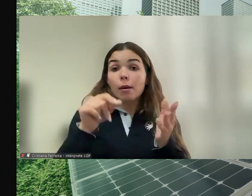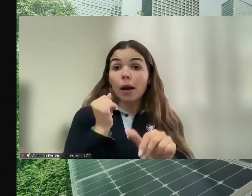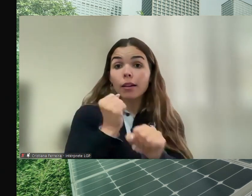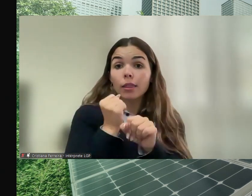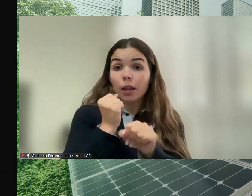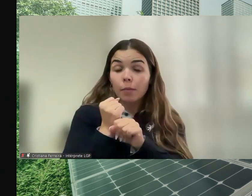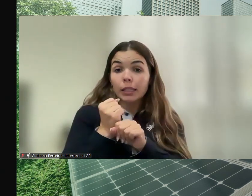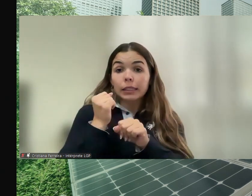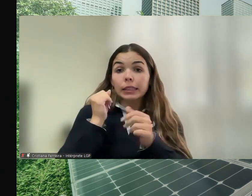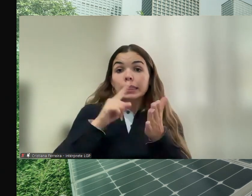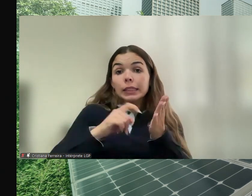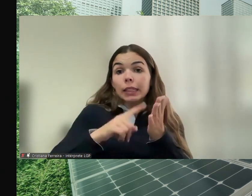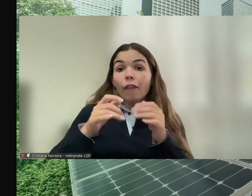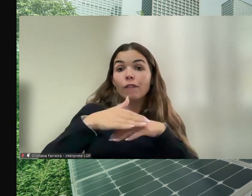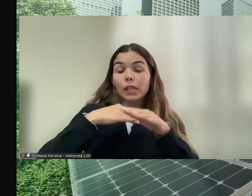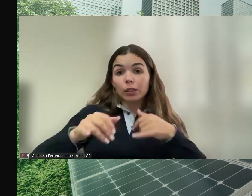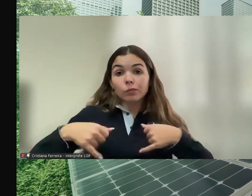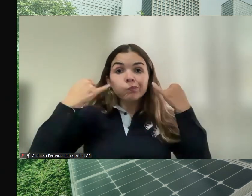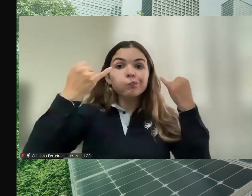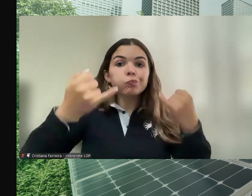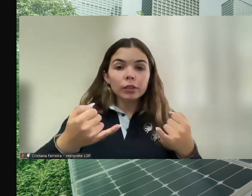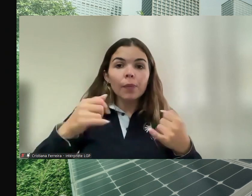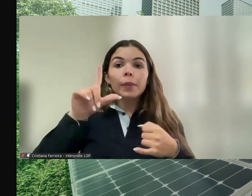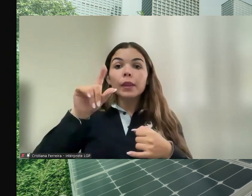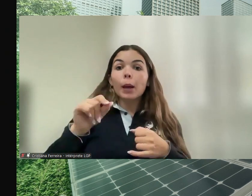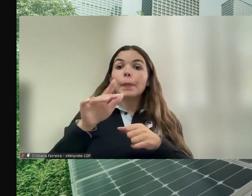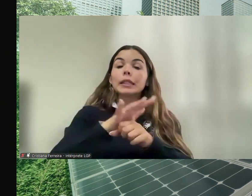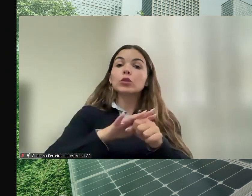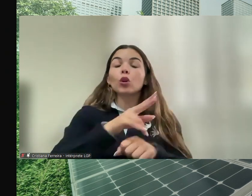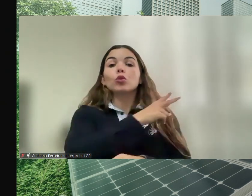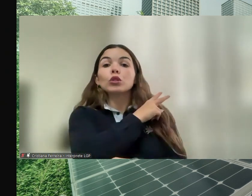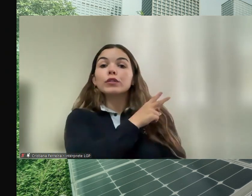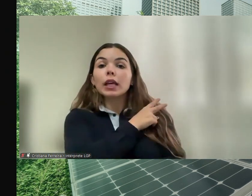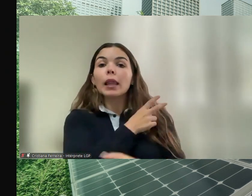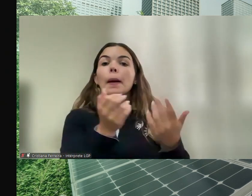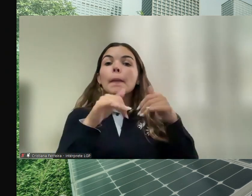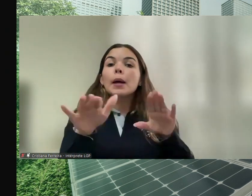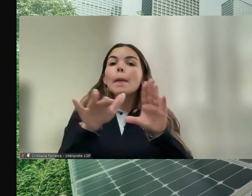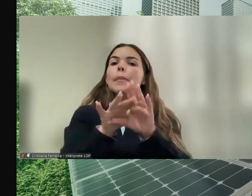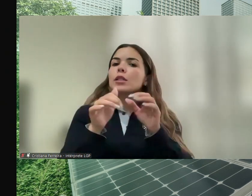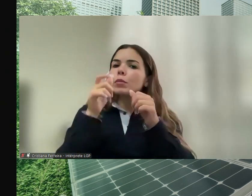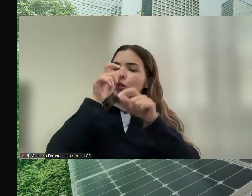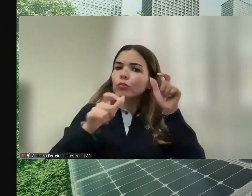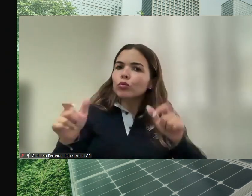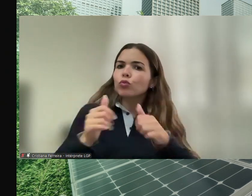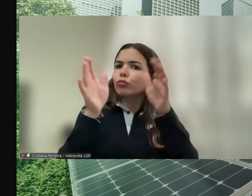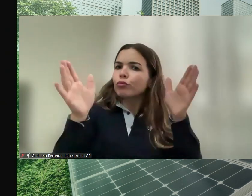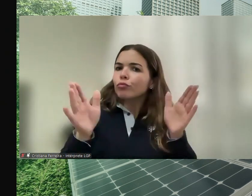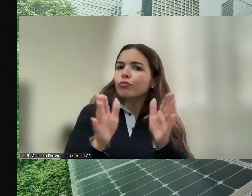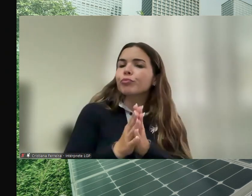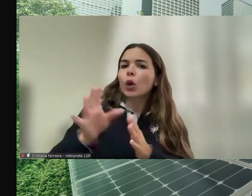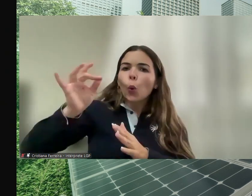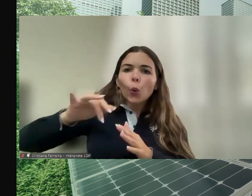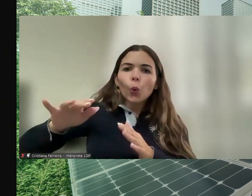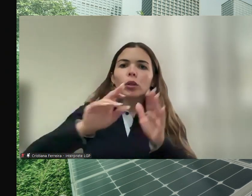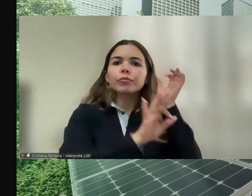fazer a seguir, e foram inventariados, neste caso, pela Universidade, mas com a participação de todos, com a participação de municípios, com a participação